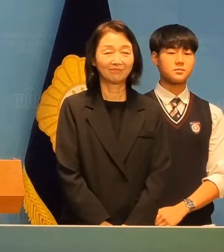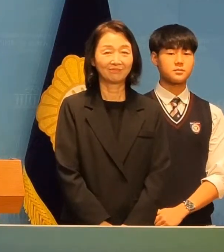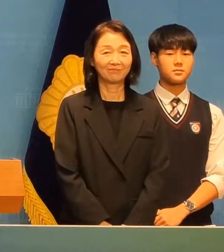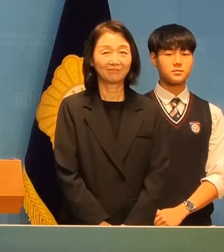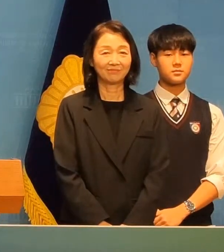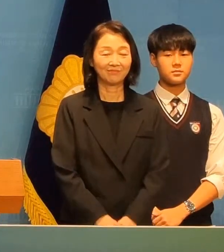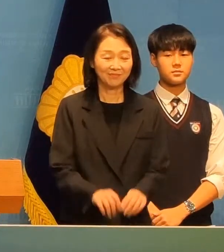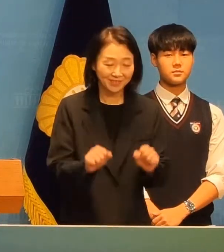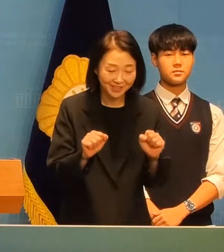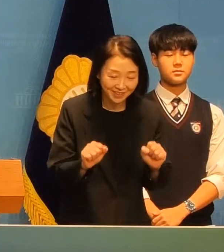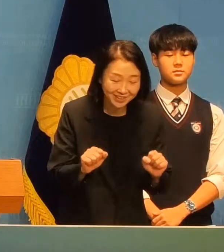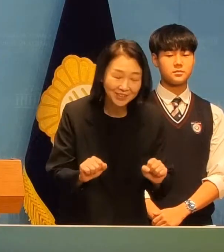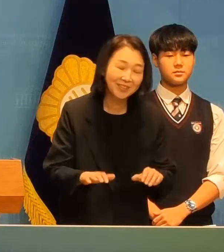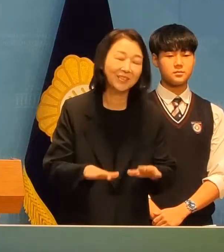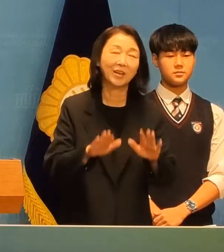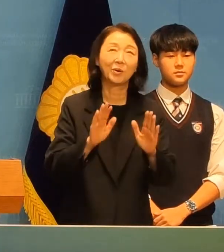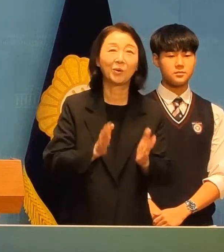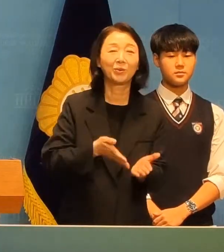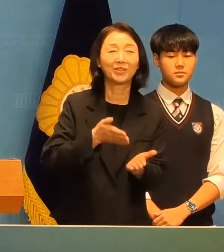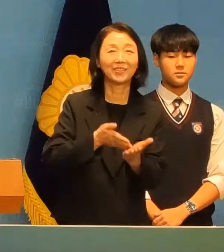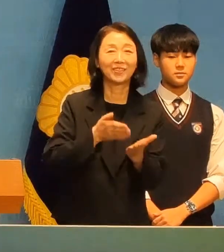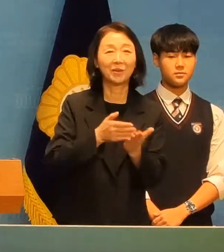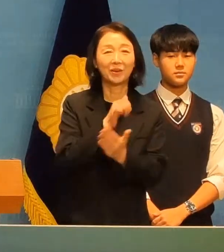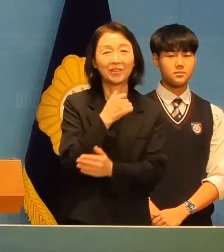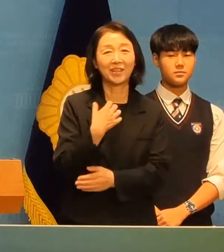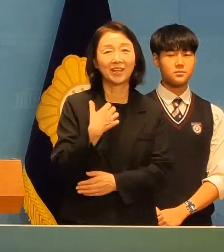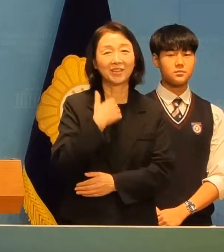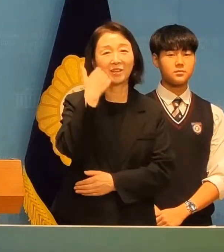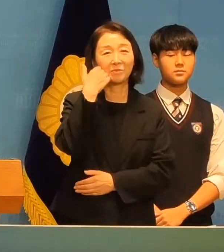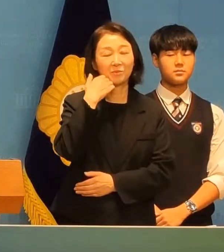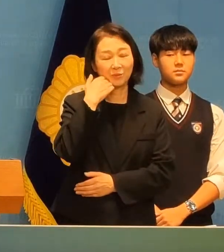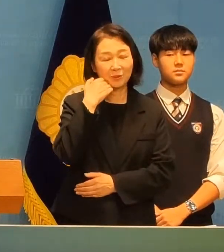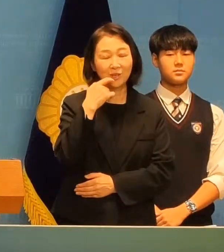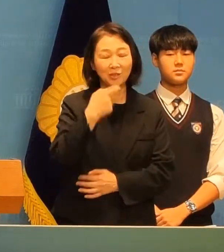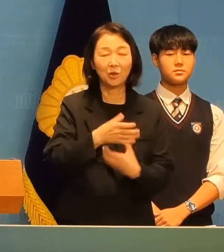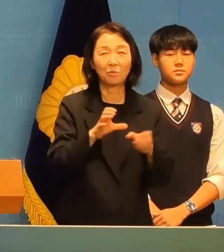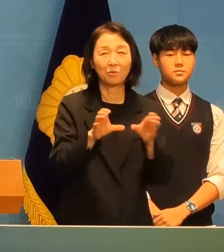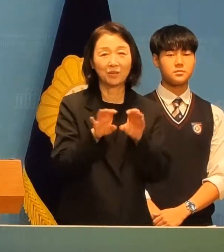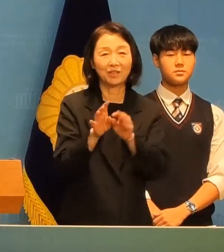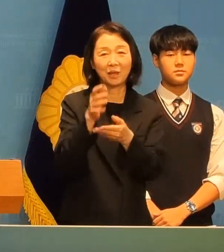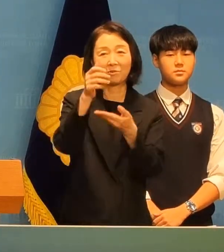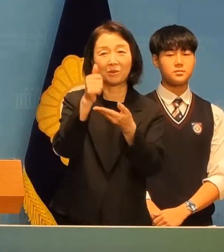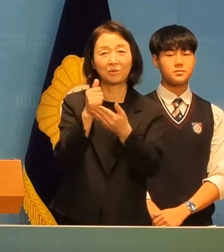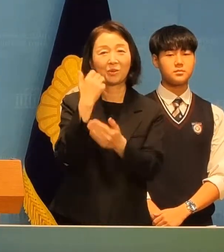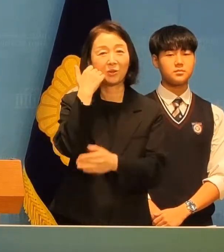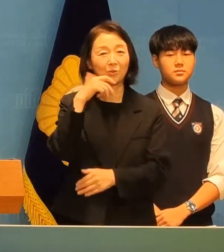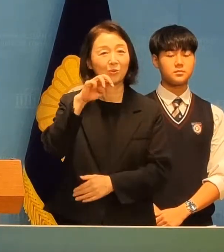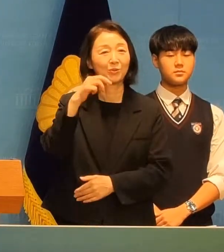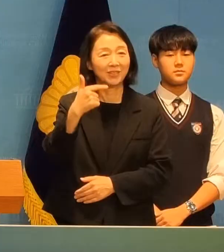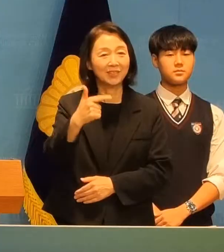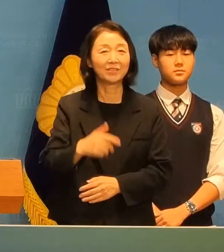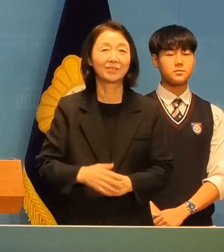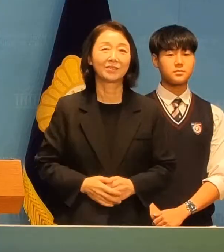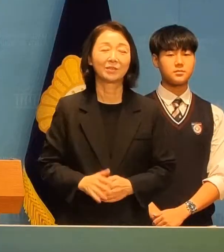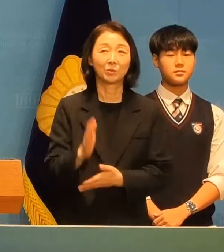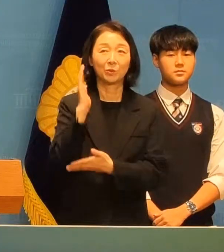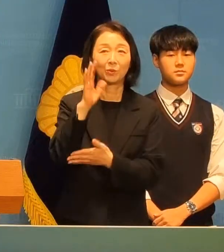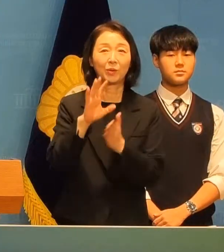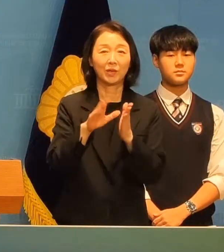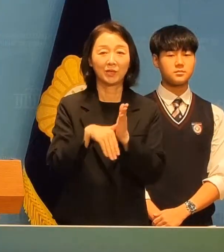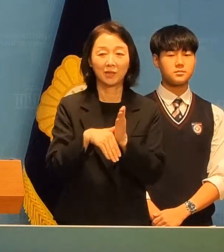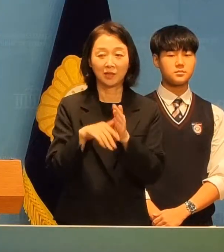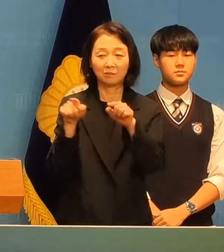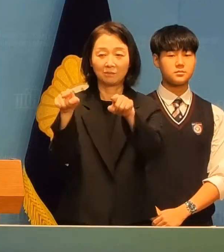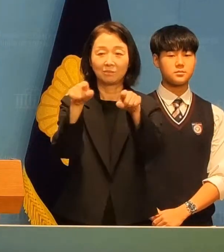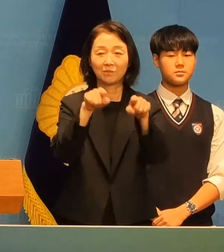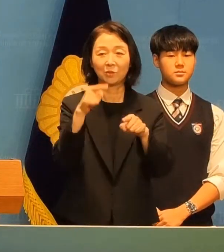네, 안녕하십니까. 오늘 기자회견 사회를 맡은 더불어민주당 전국대학생위원회 사무국장 진우성입니다. 오늘 회견은 전국대학생위원회